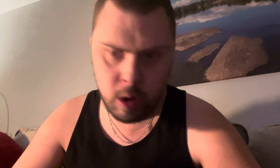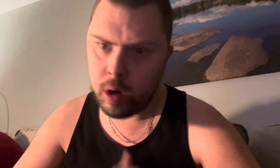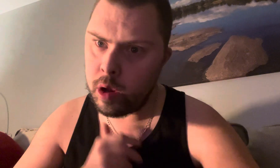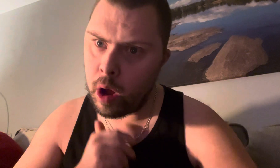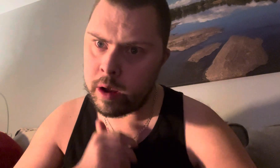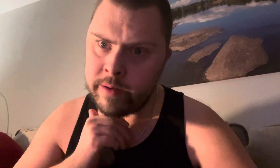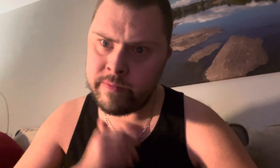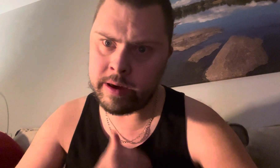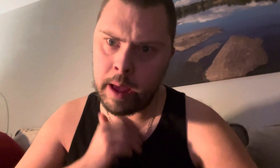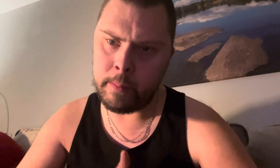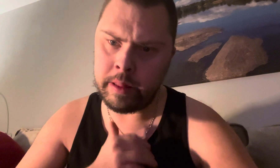jag kunde fixa mina